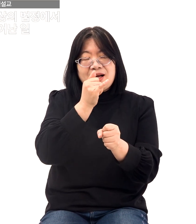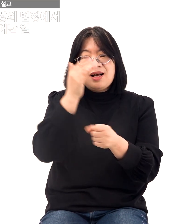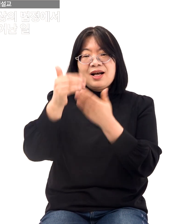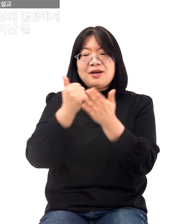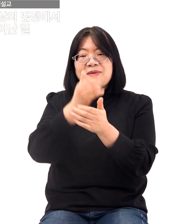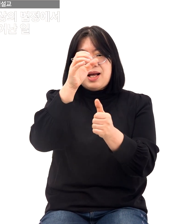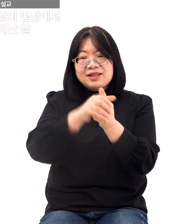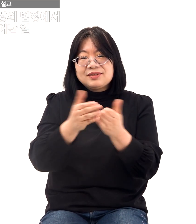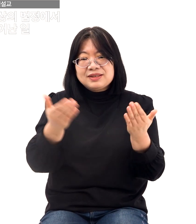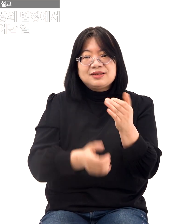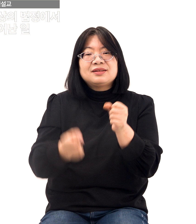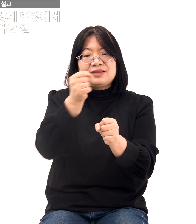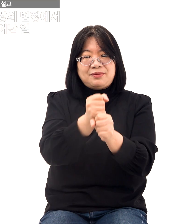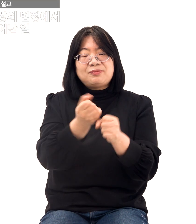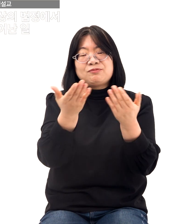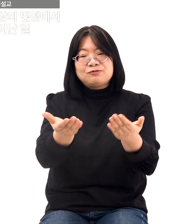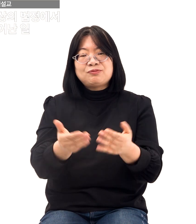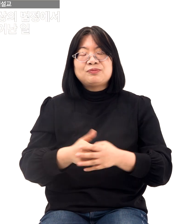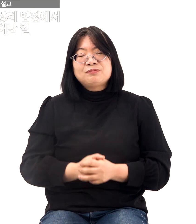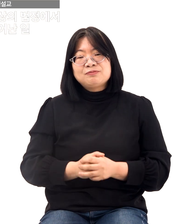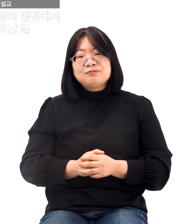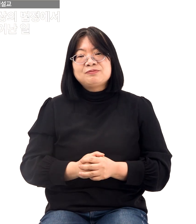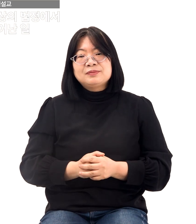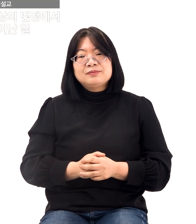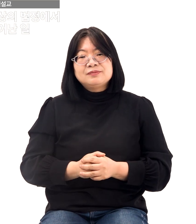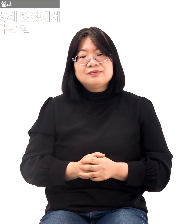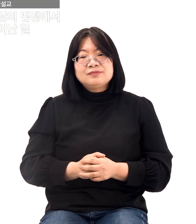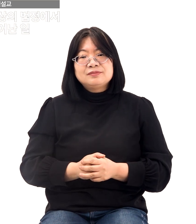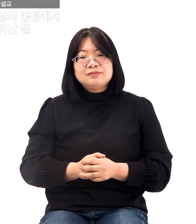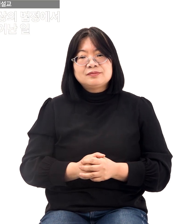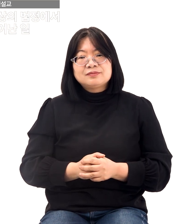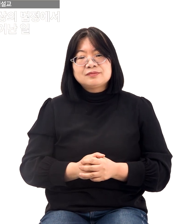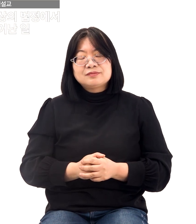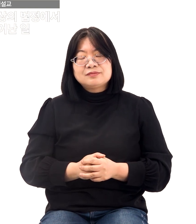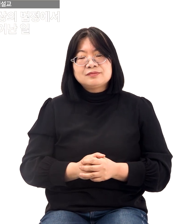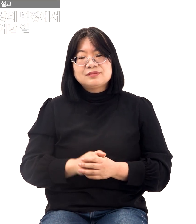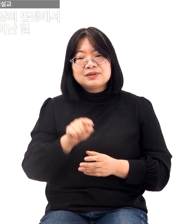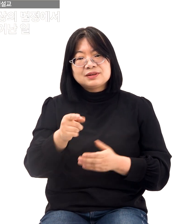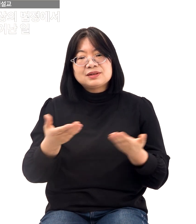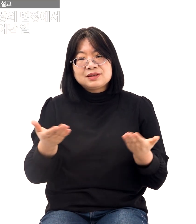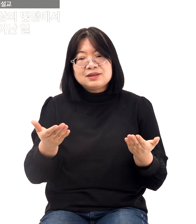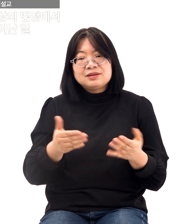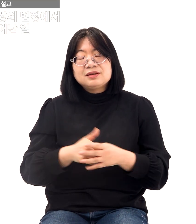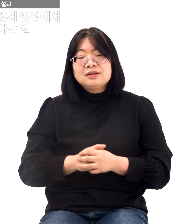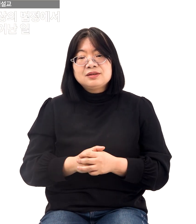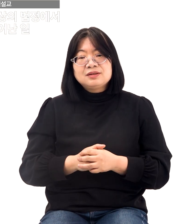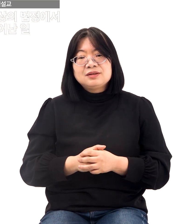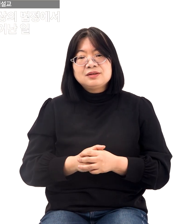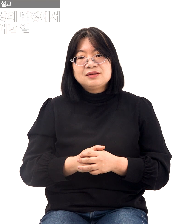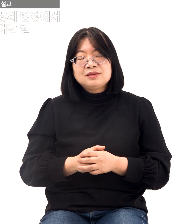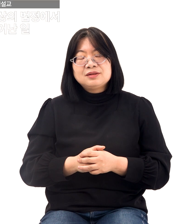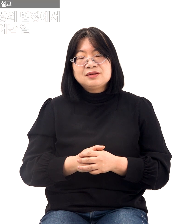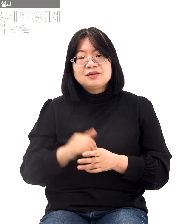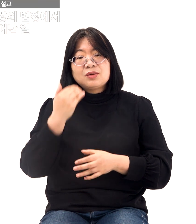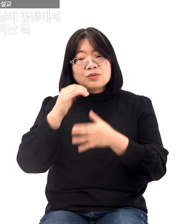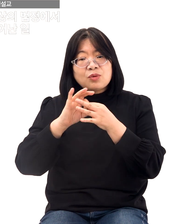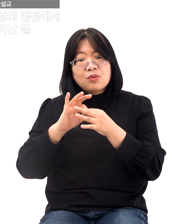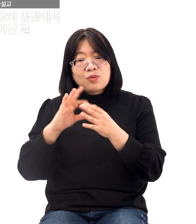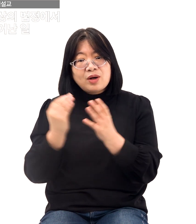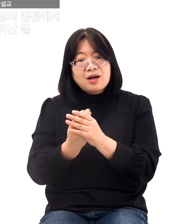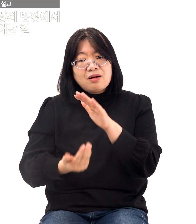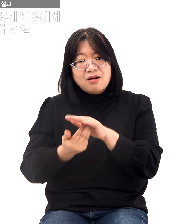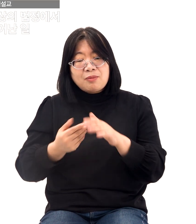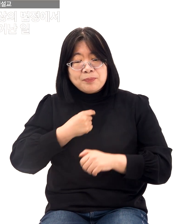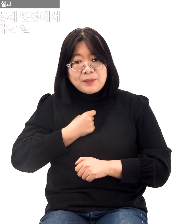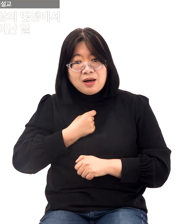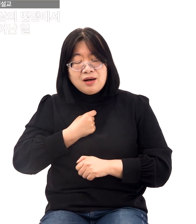사명을 회복해 주십니다. 믿습니까? 이 일을 누구를 통해 완성하시겠다는